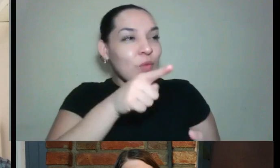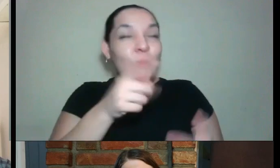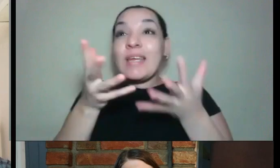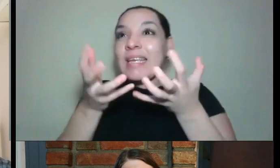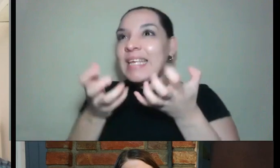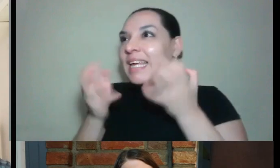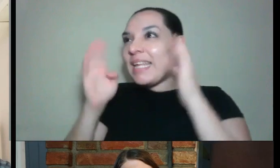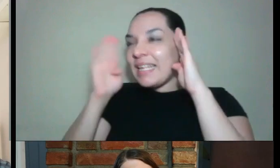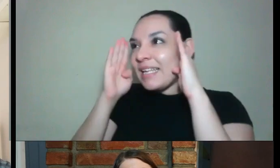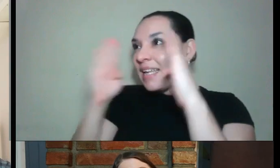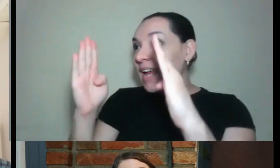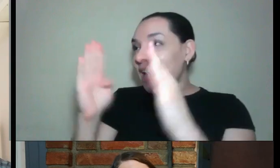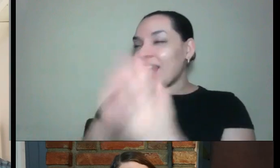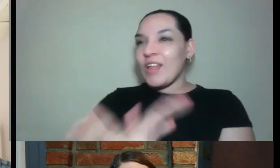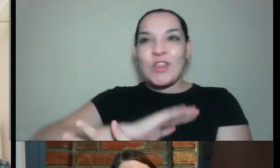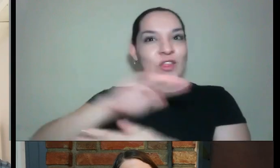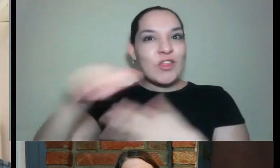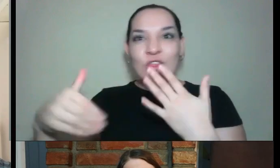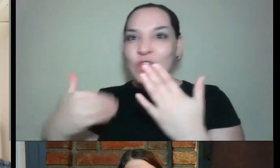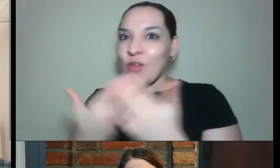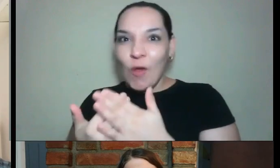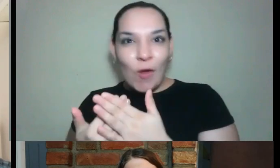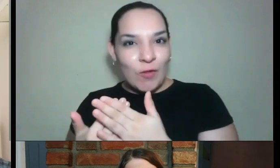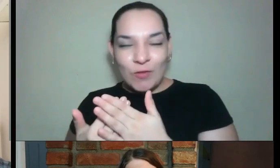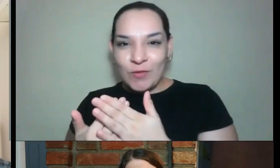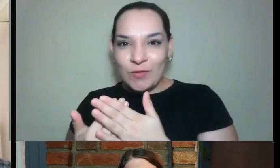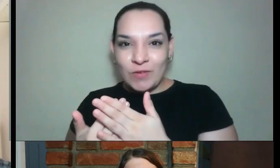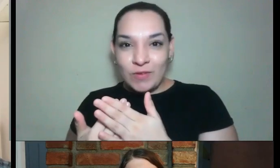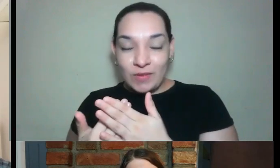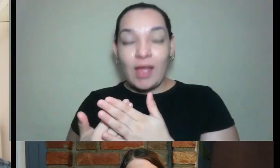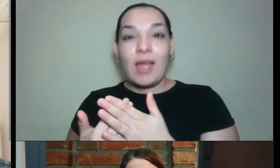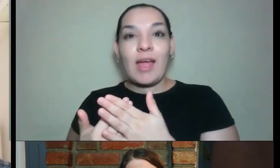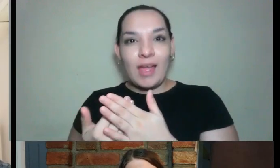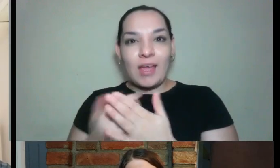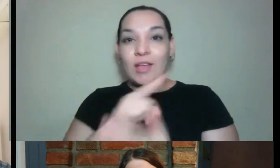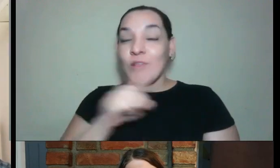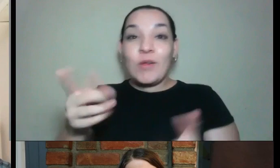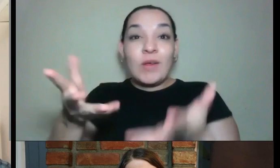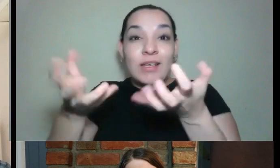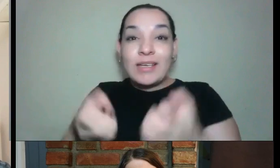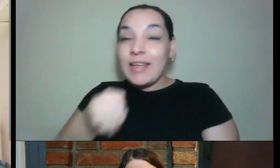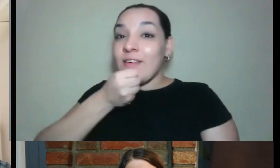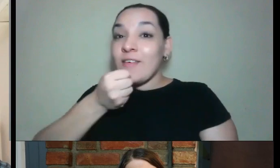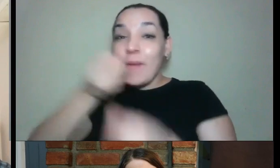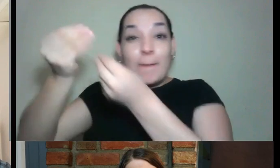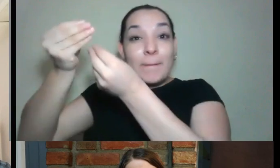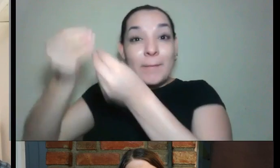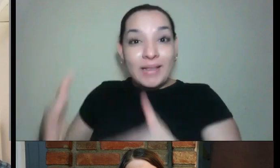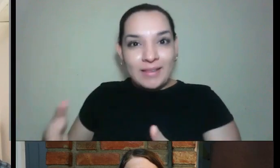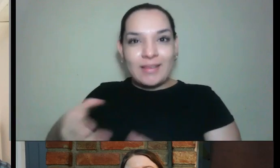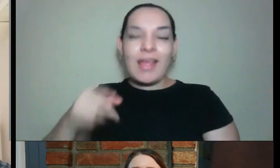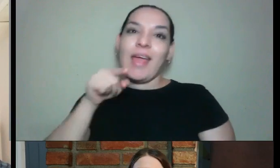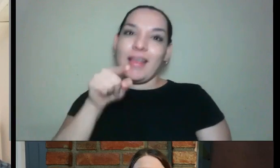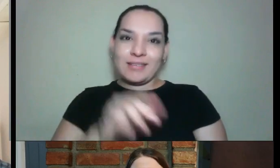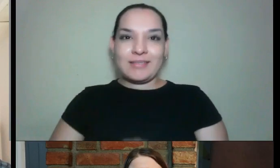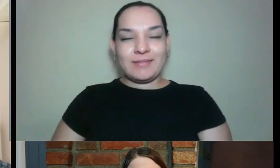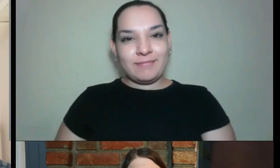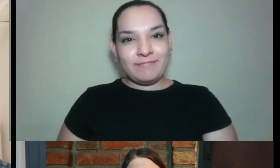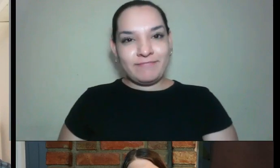Cuánta verdad. Una cosa es querer parecerse a, y otra cosa es no querer perderse de nada.